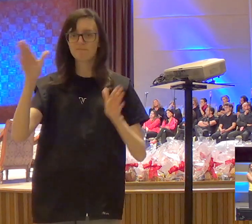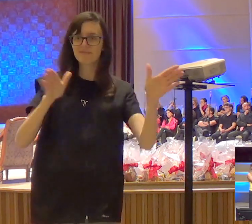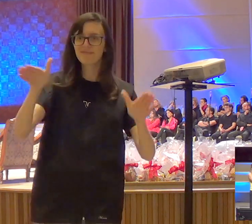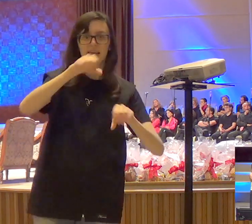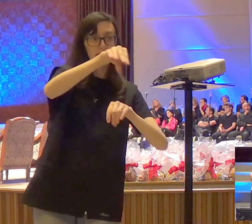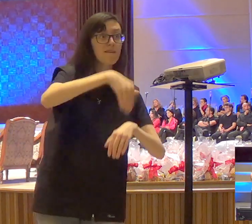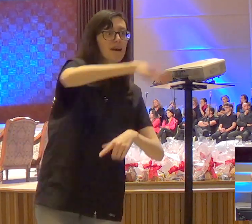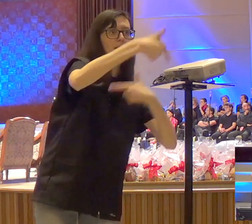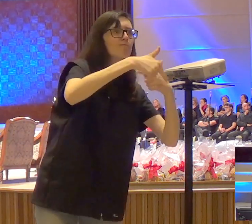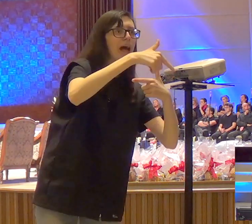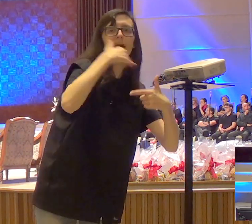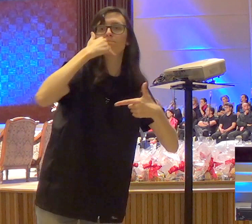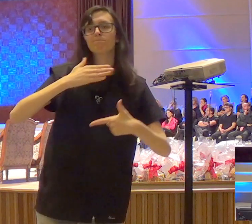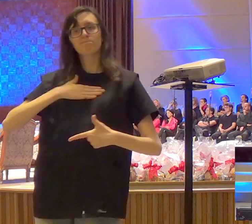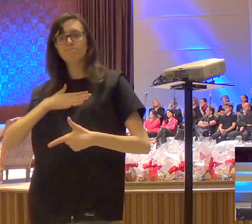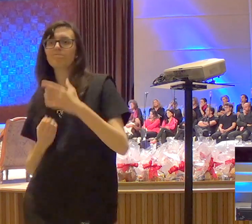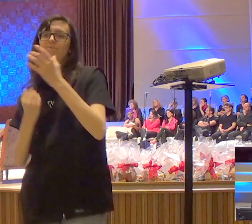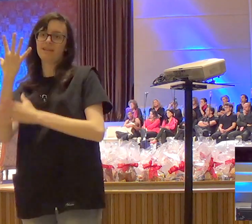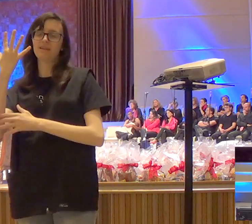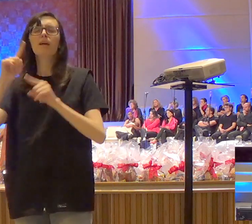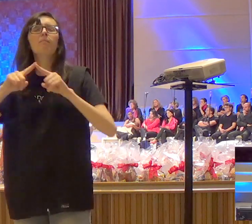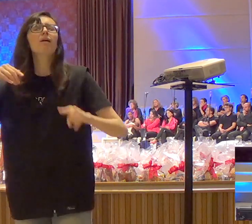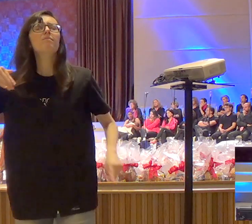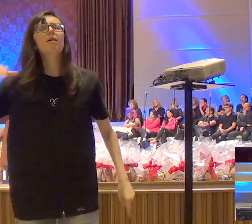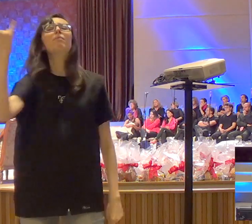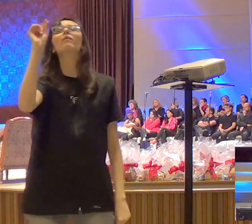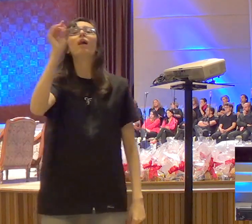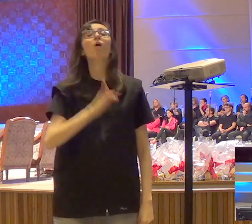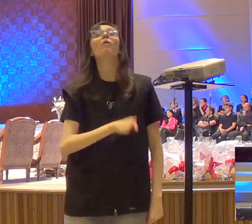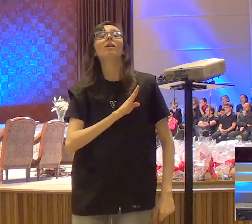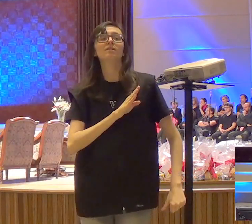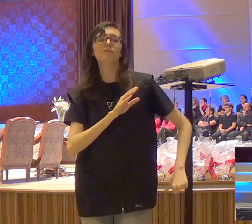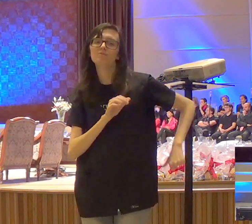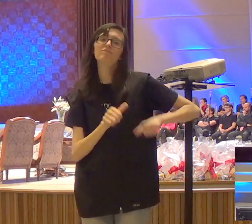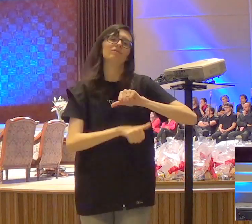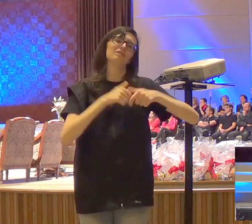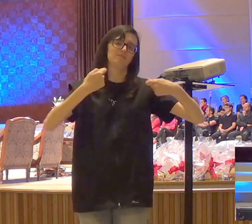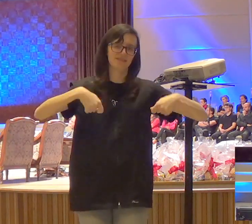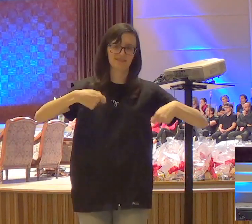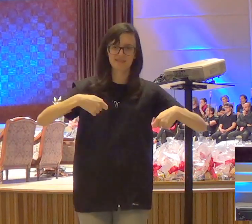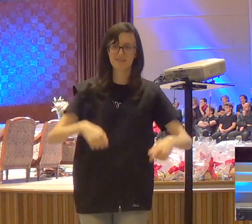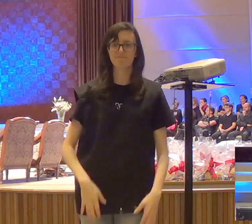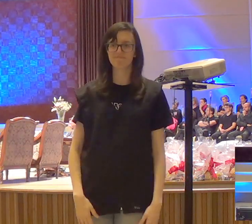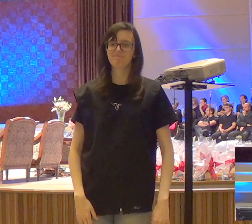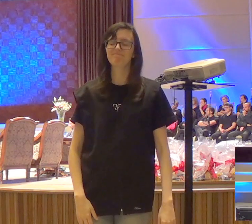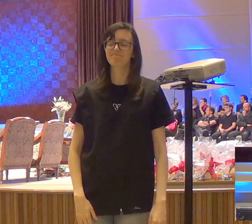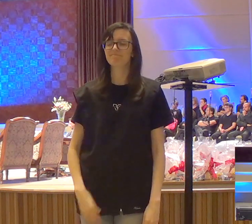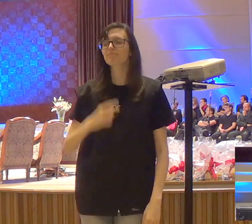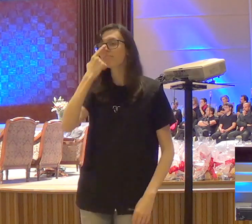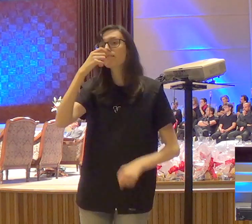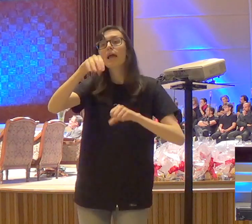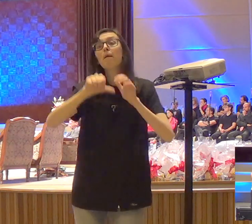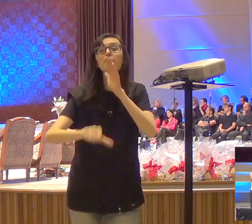É focado em mudança do coração. We teach spiritual transformation and development. Eles ensinam